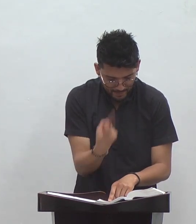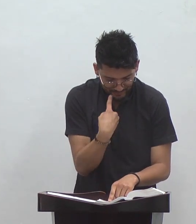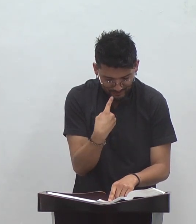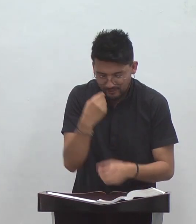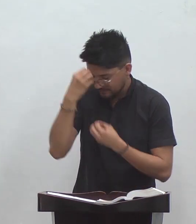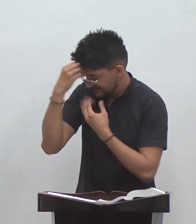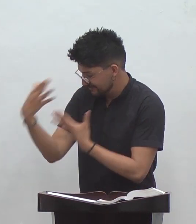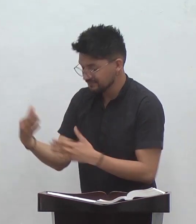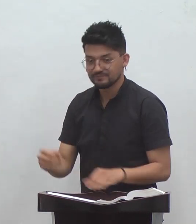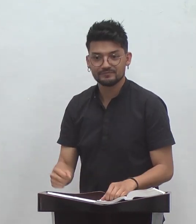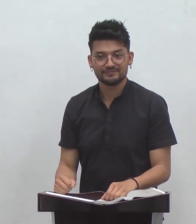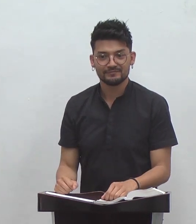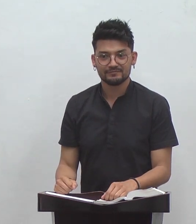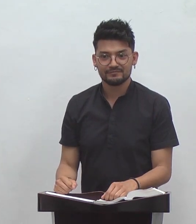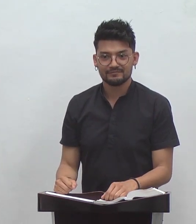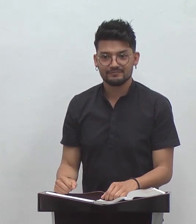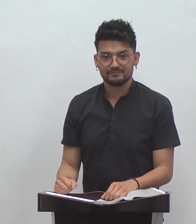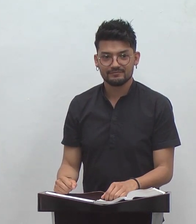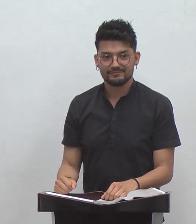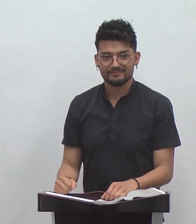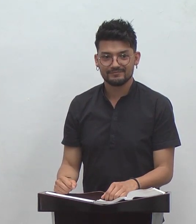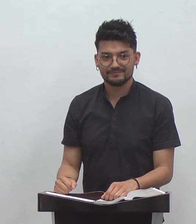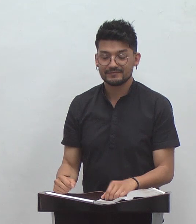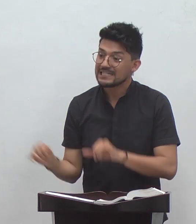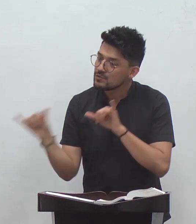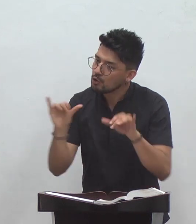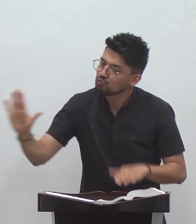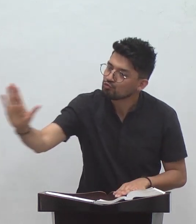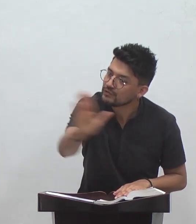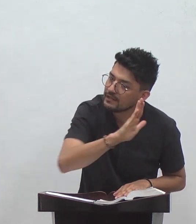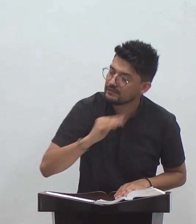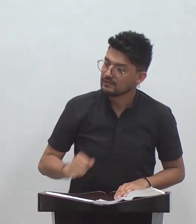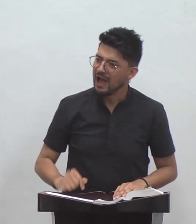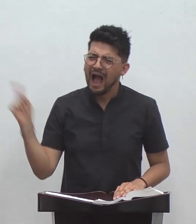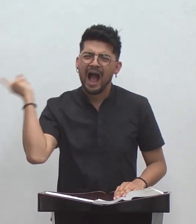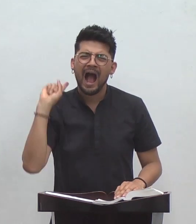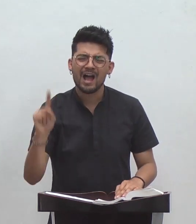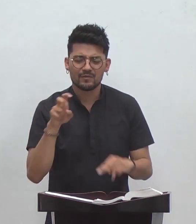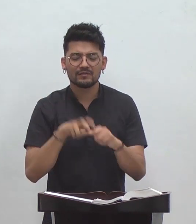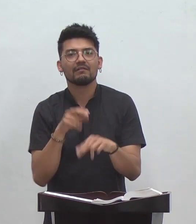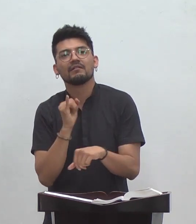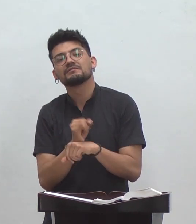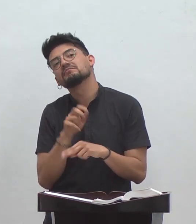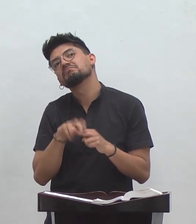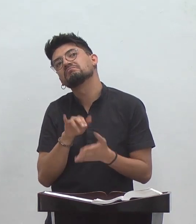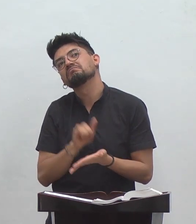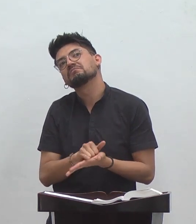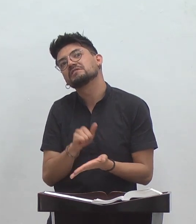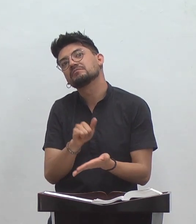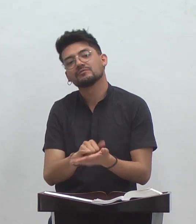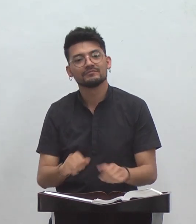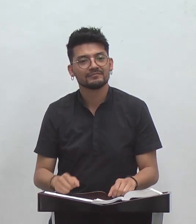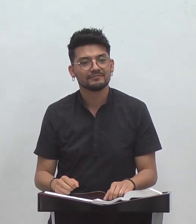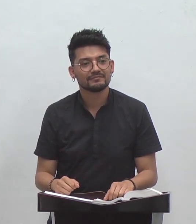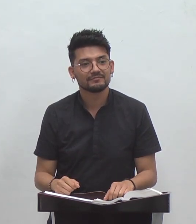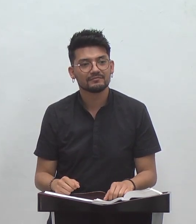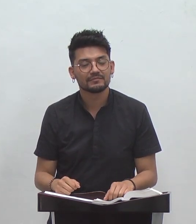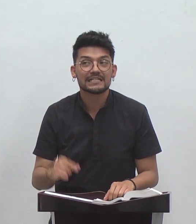Dios está haciendo conmigo, estoy aquí enseñándole. Estoy obedeciendo su llamado. Y usted, quizás muchos años ha estado